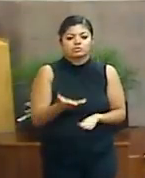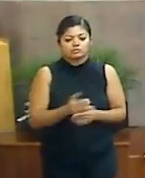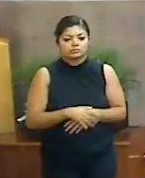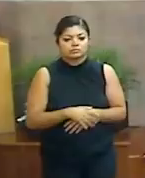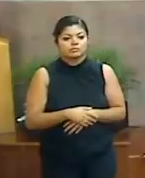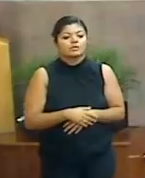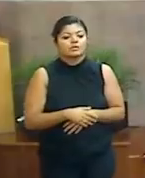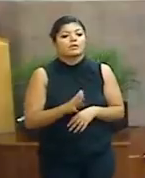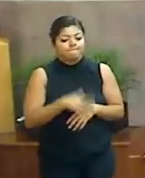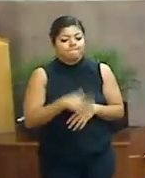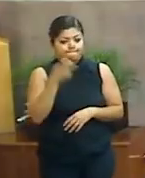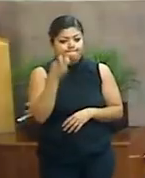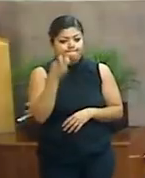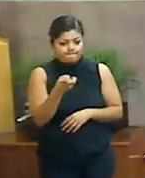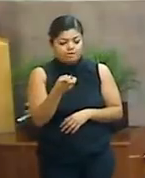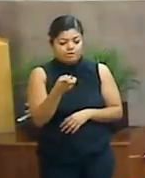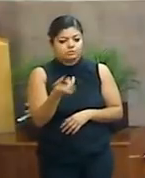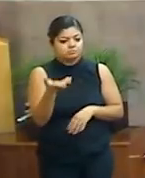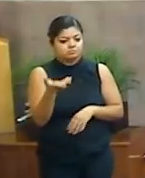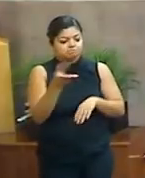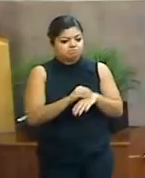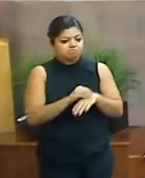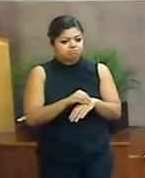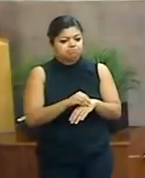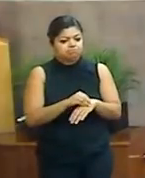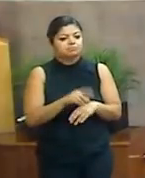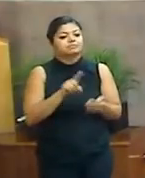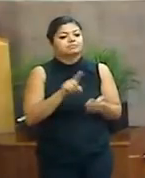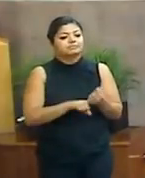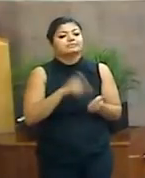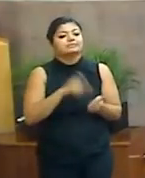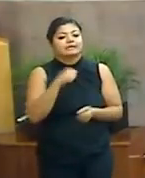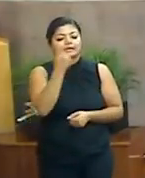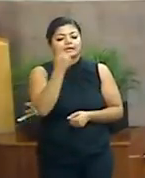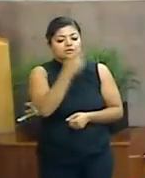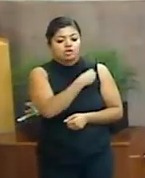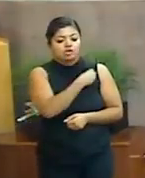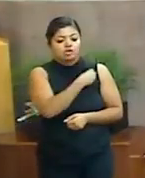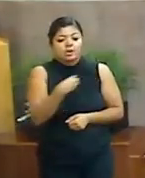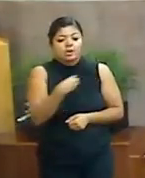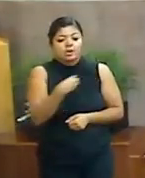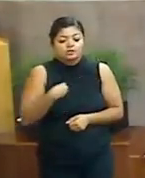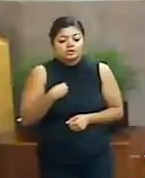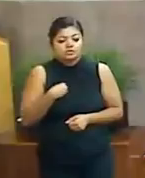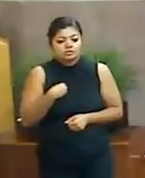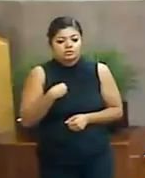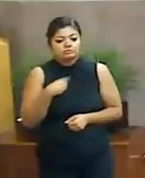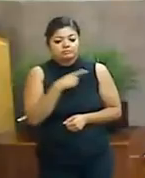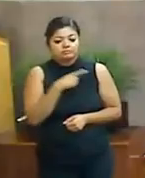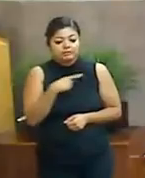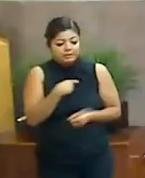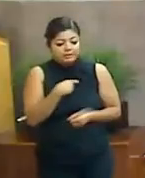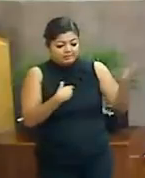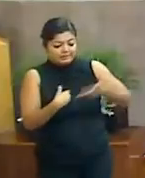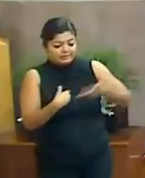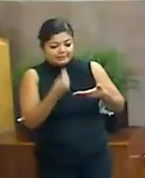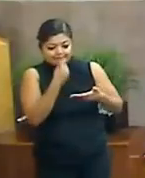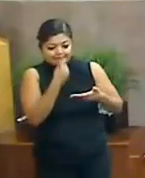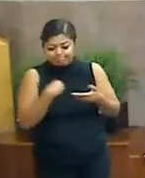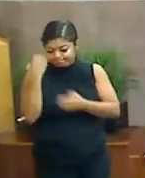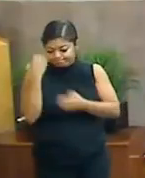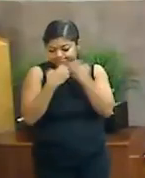esa autorización se deriva de una obligación legal de la autoridad de pronunciarse respecto a la solicitud que se le presentó